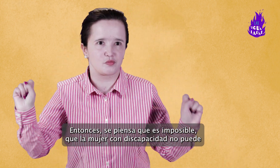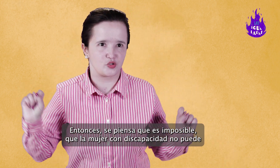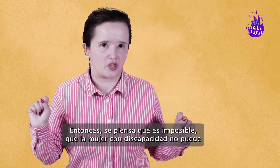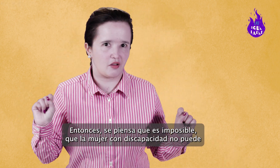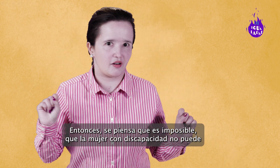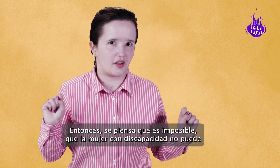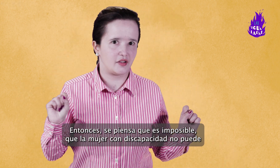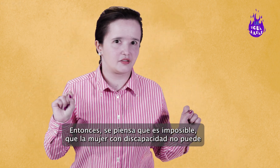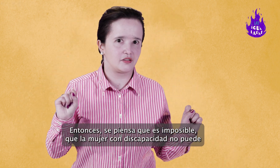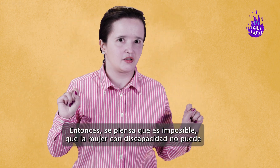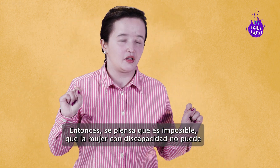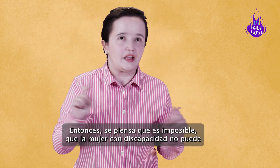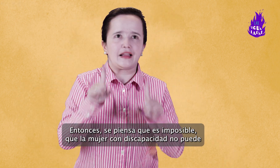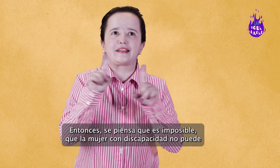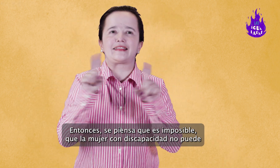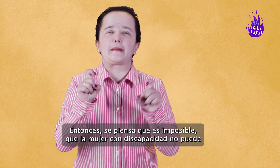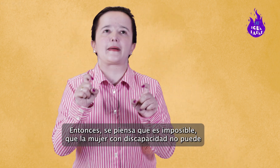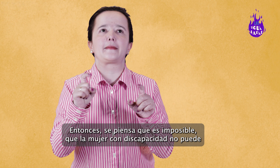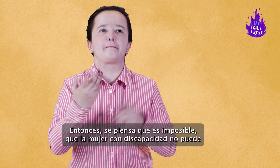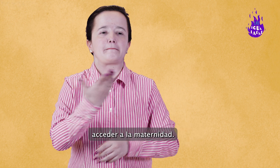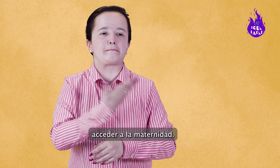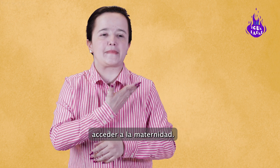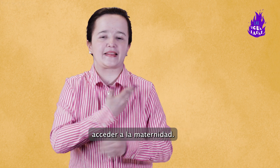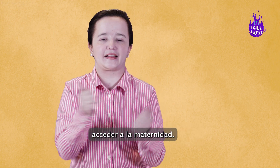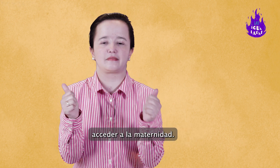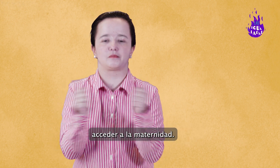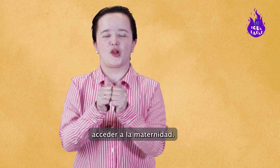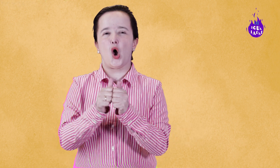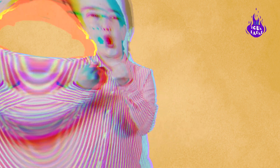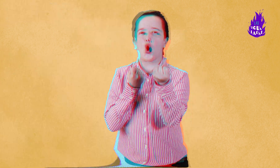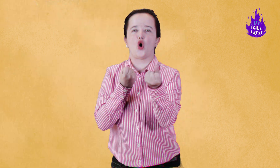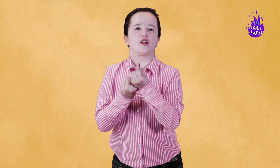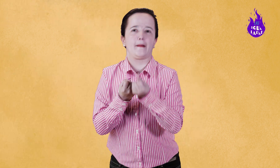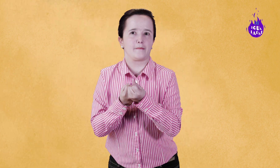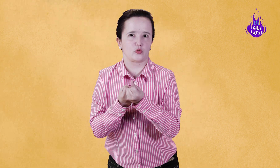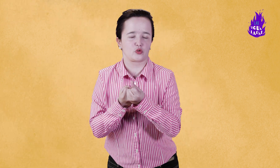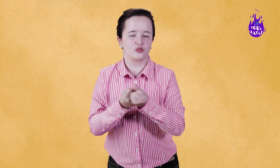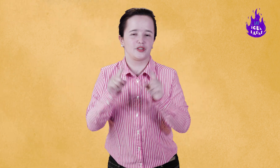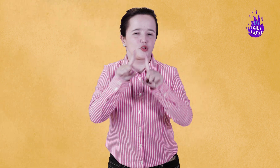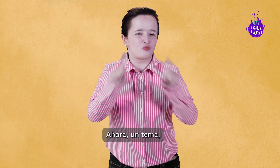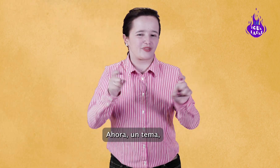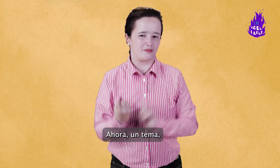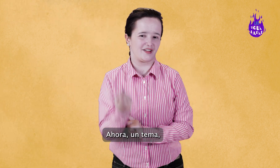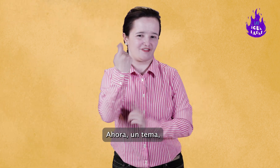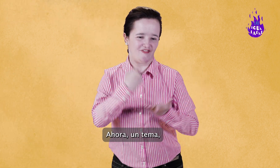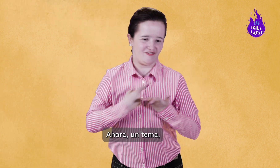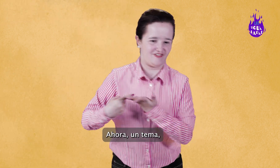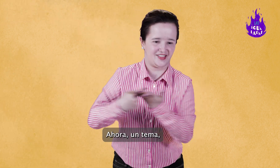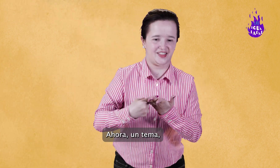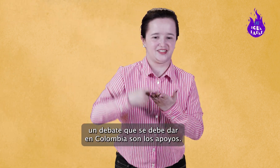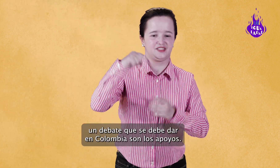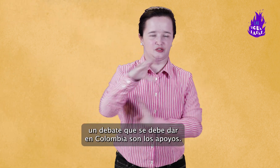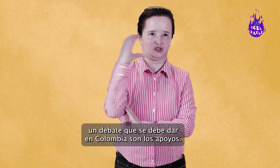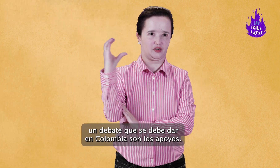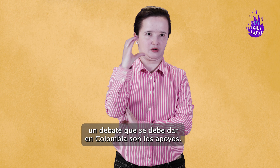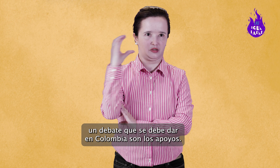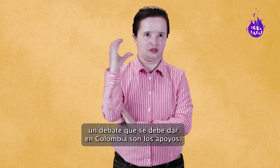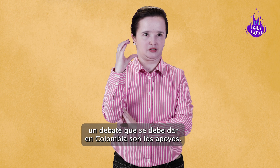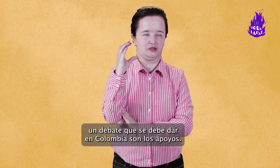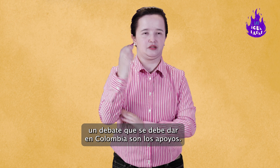que es imposible que la mujer con discapacidad no pueda acceder a la maternidad. Ahora, es un tema, es un debate que se debe dar en